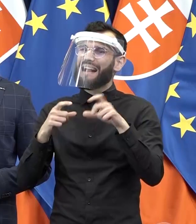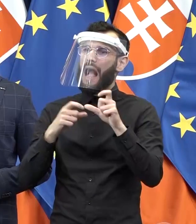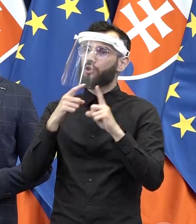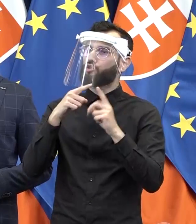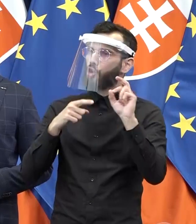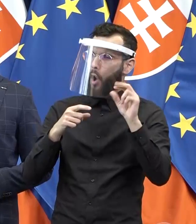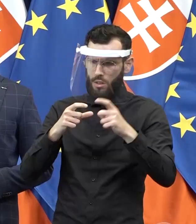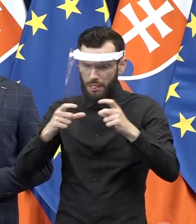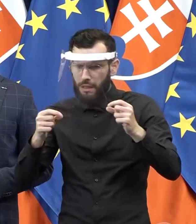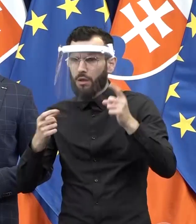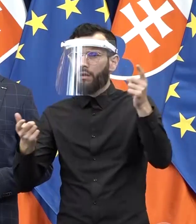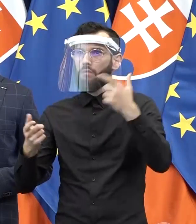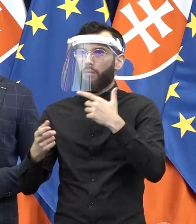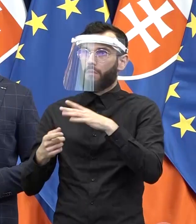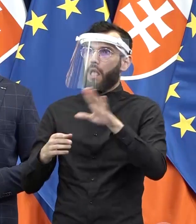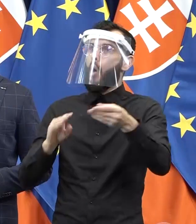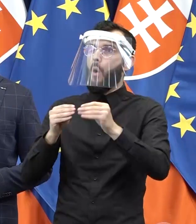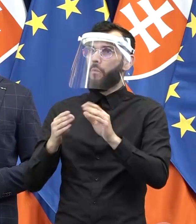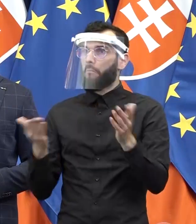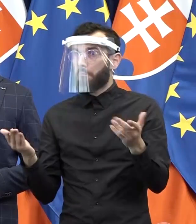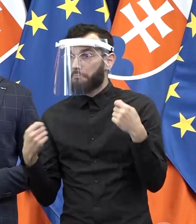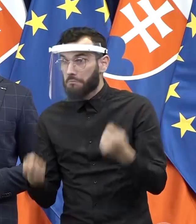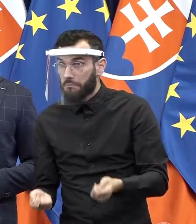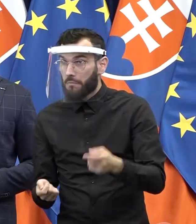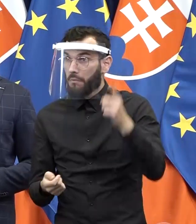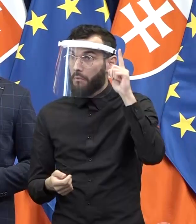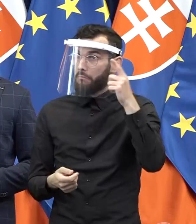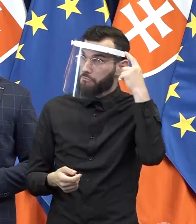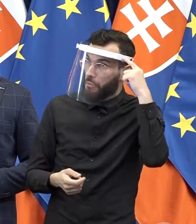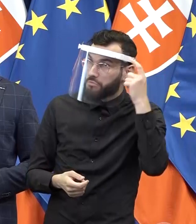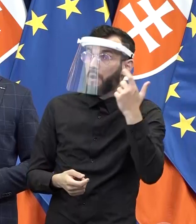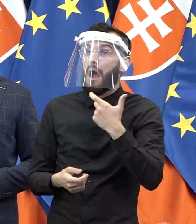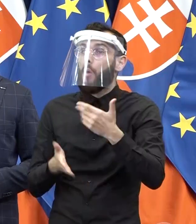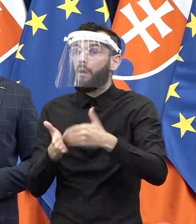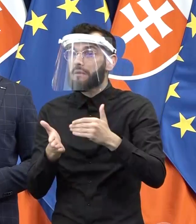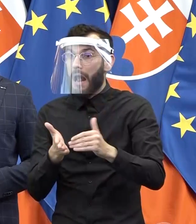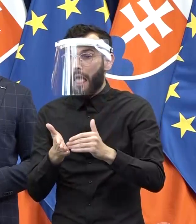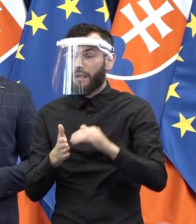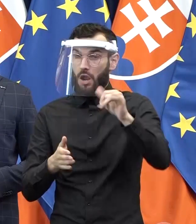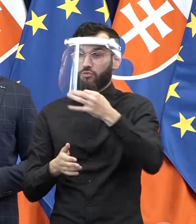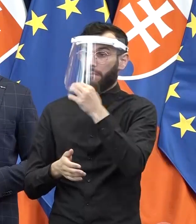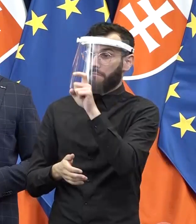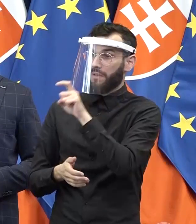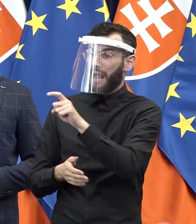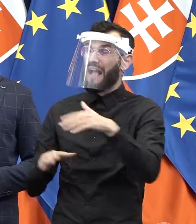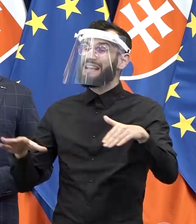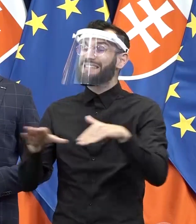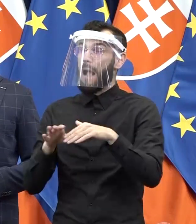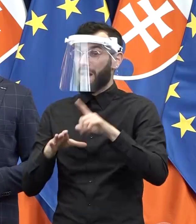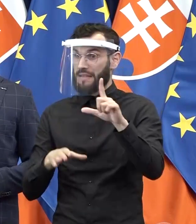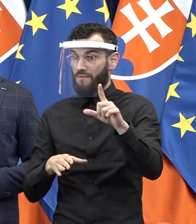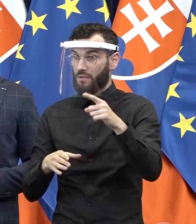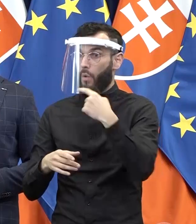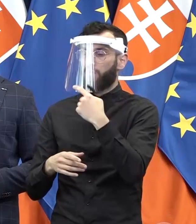v klasických obchodoch. Či vôbec takéto niečo prichádza do úvahy? Potom druhá otázka. Zamestnávateľia zase